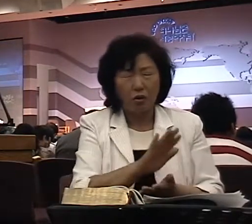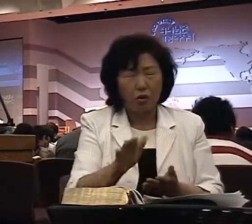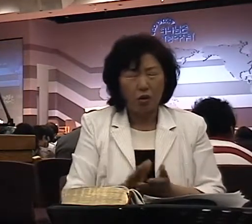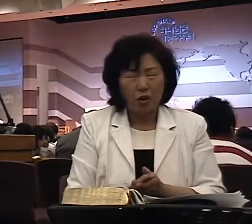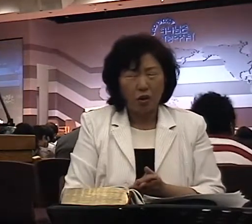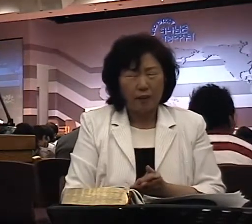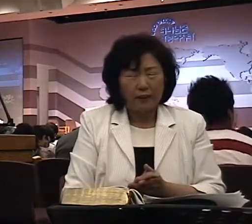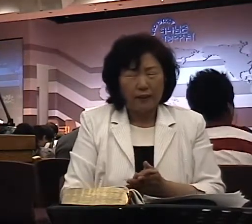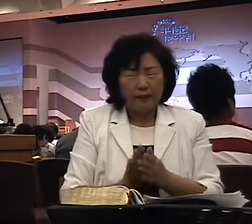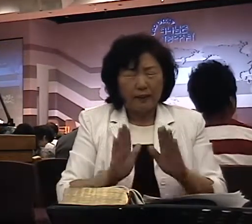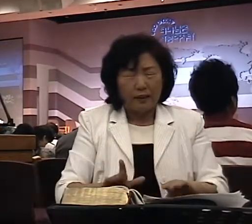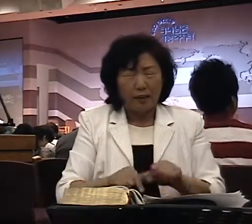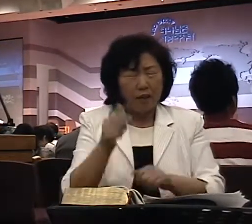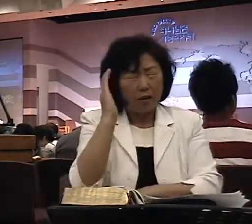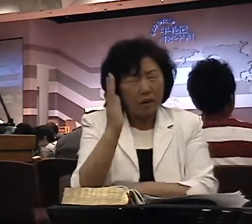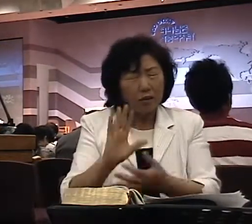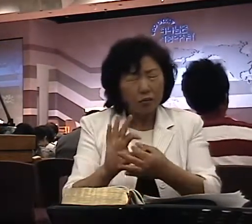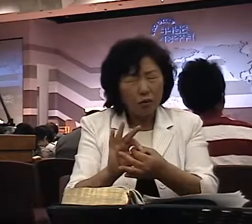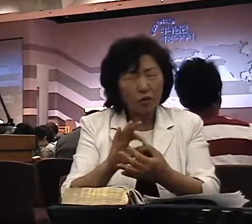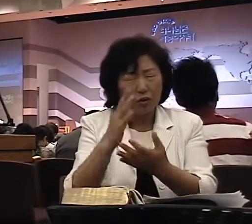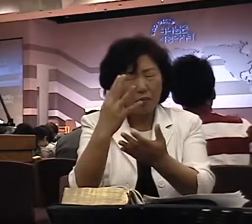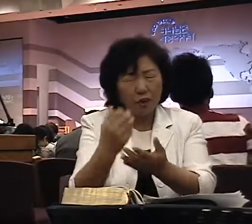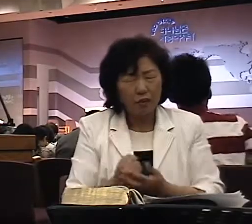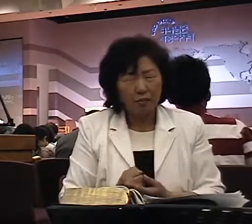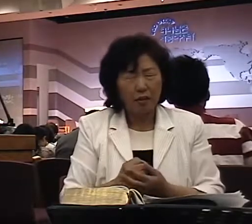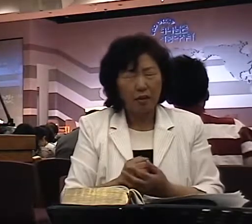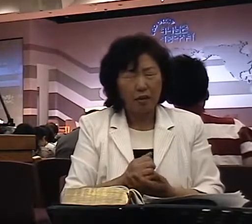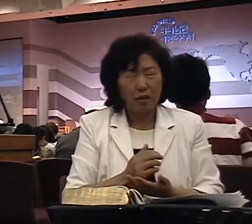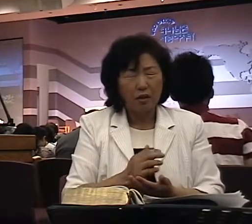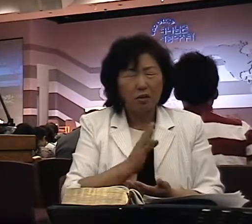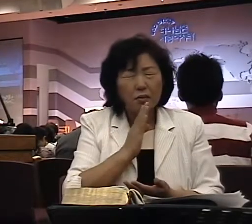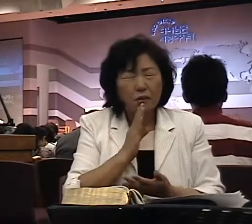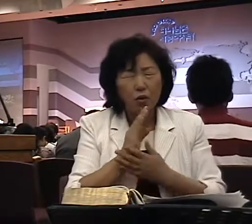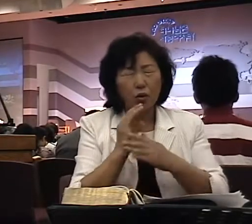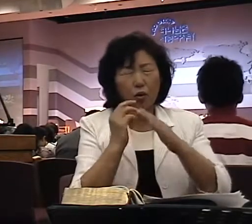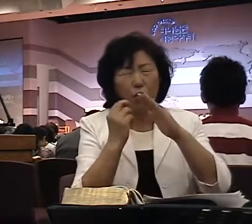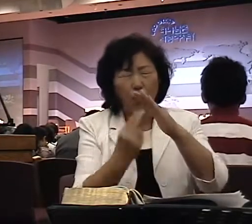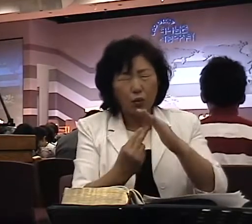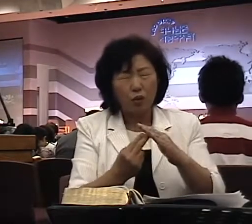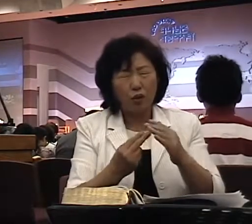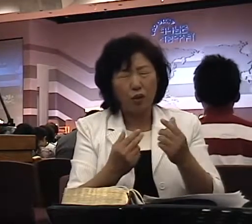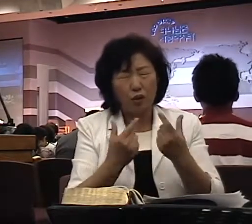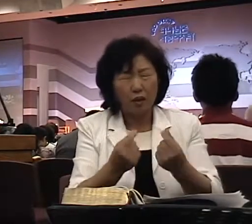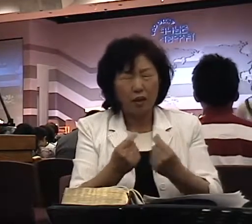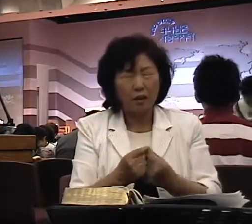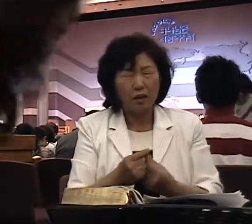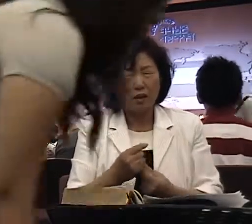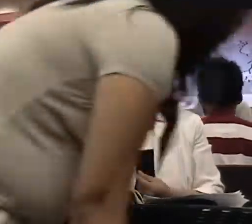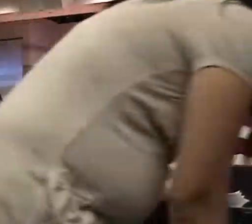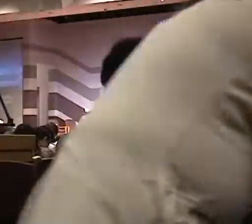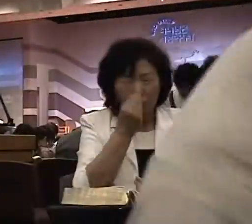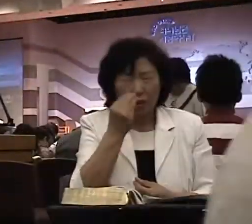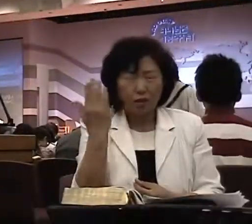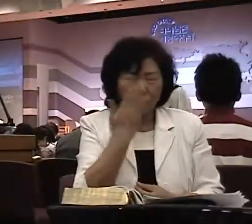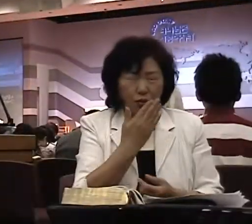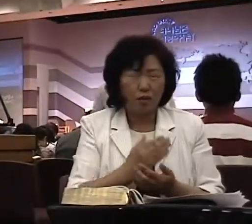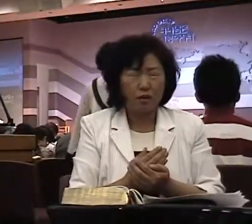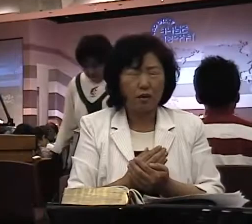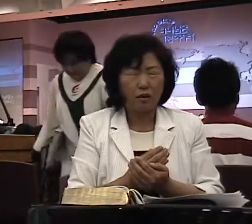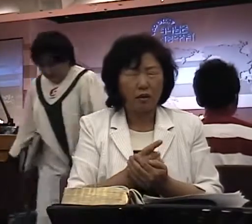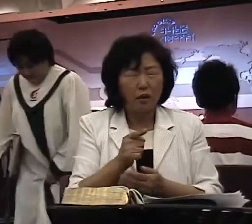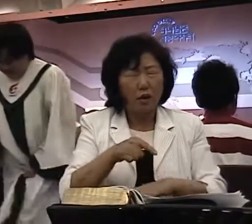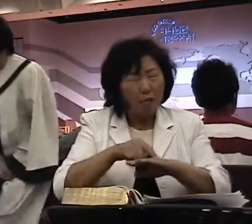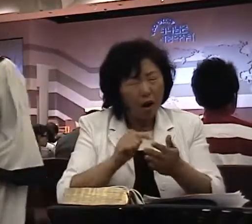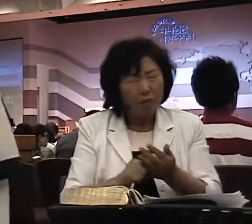아버지 하나님, 우리에게 주님의 마음을 허락해 주시옵소서. 거룩한 순결한 결단을 하기 원합니다. 아버지